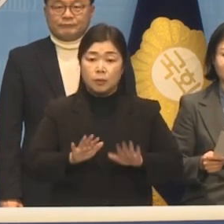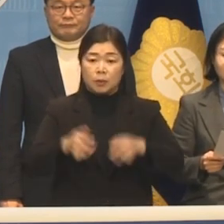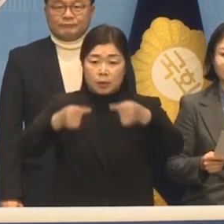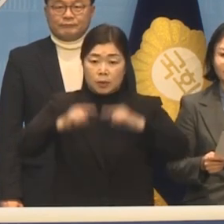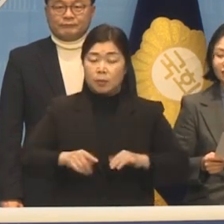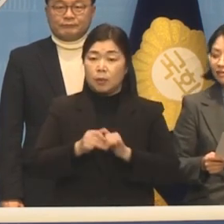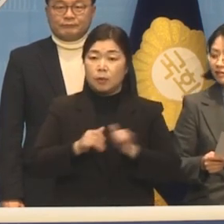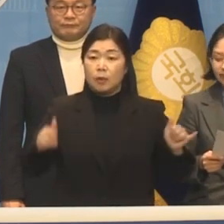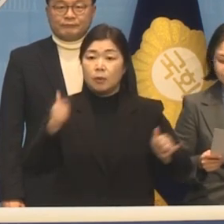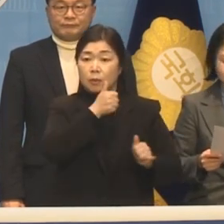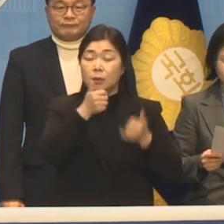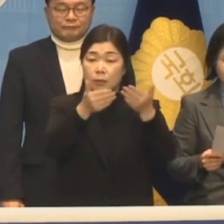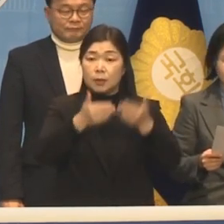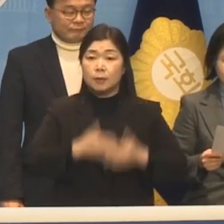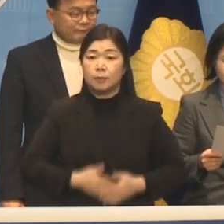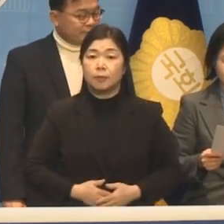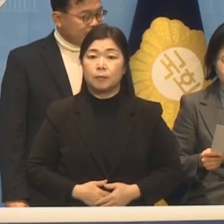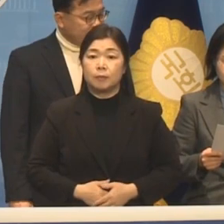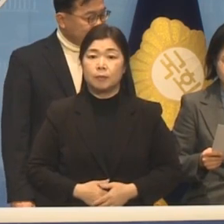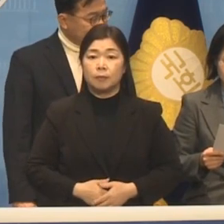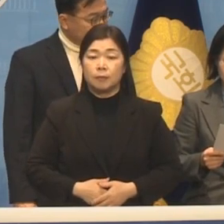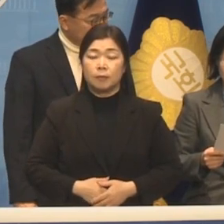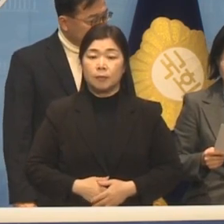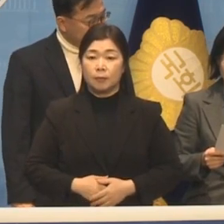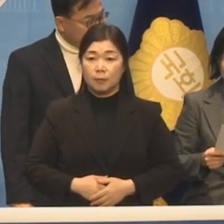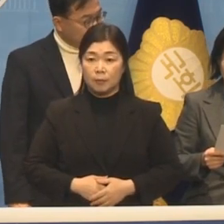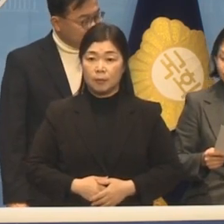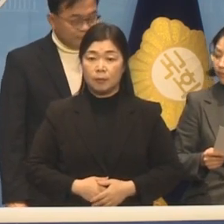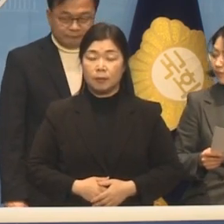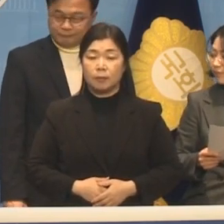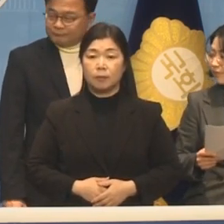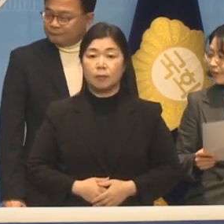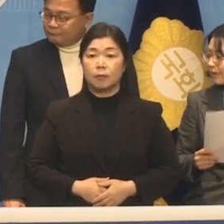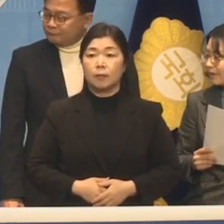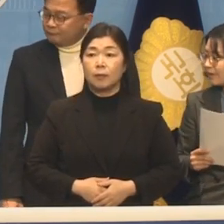소개해 드리겠습니다. 먼저